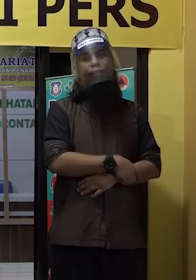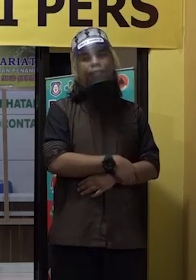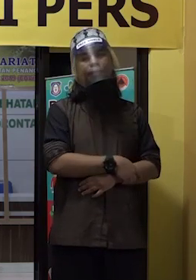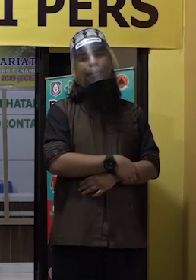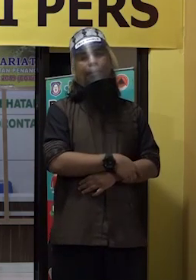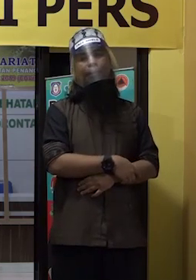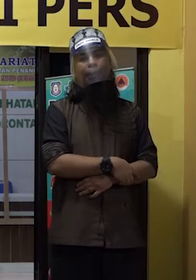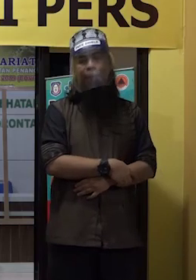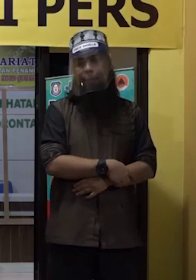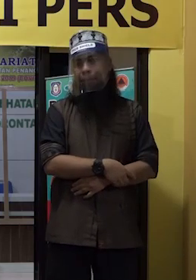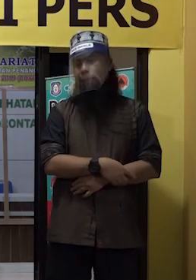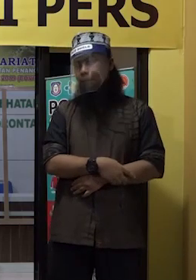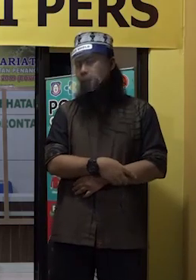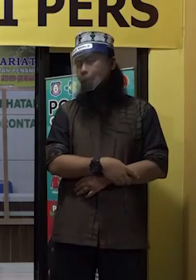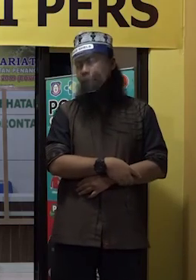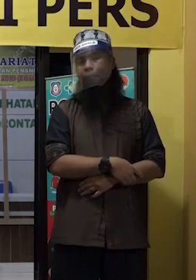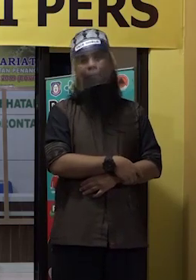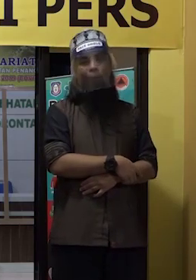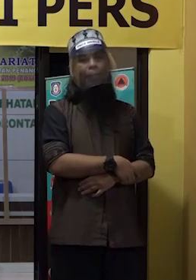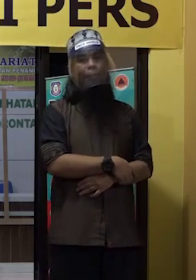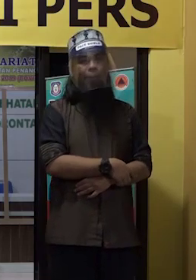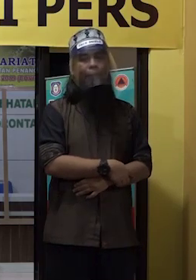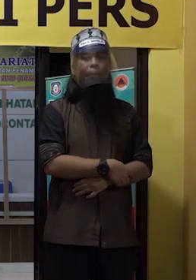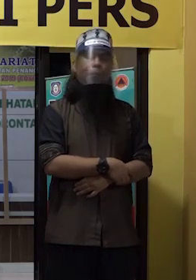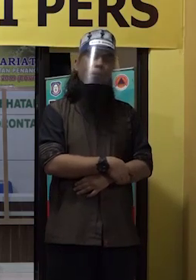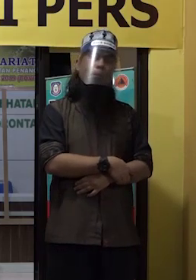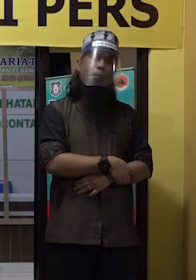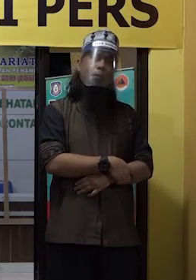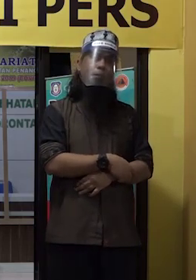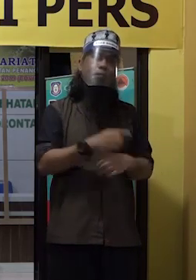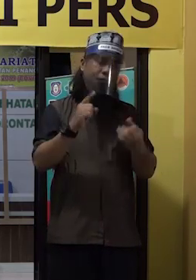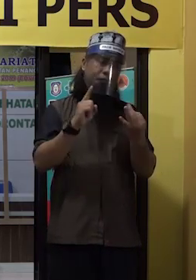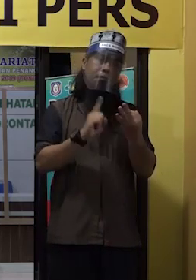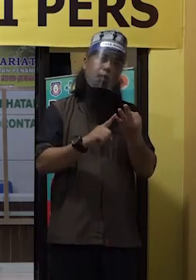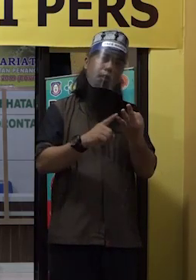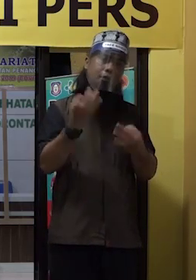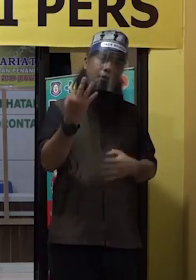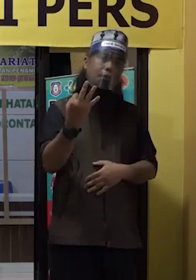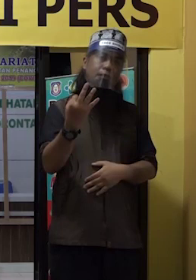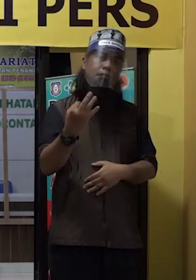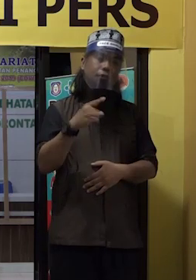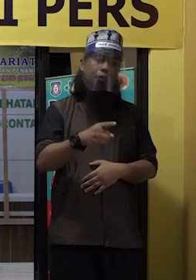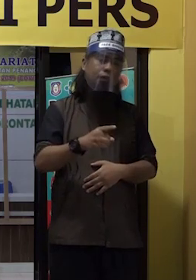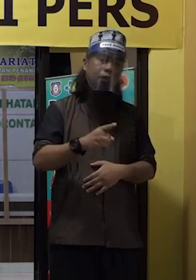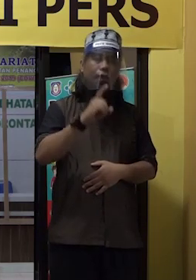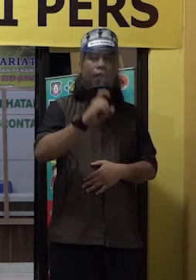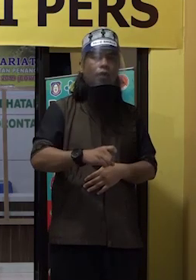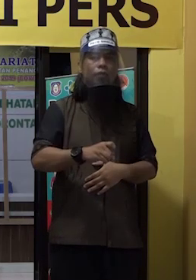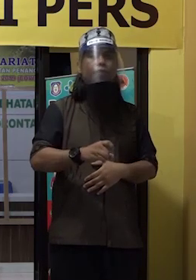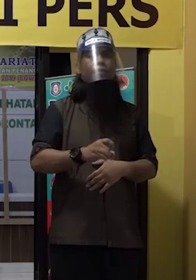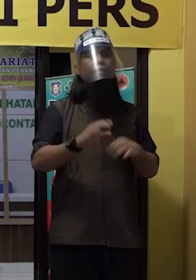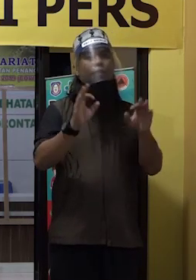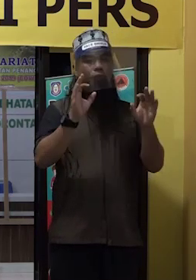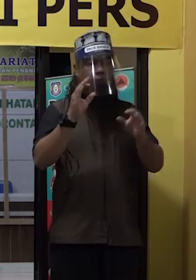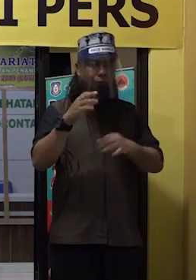orang yang di sekitarnya itu diungsikan dulu sementara. Yang ketiga, tentu disiplin menggunakan masker.